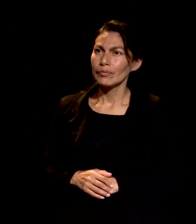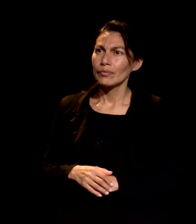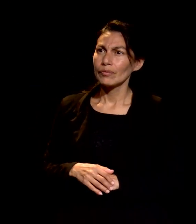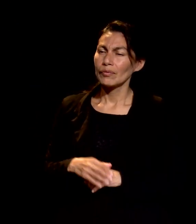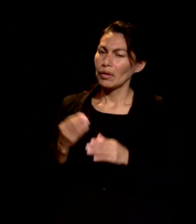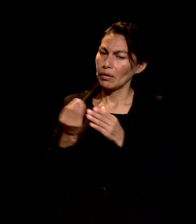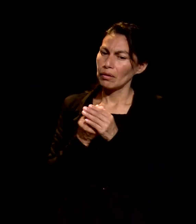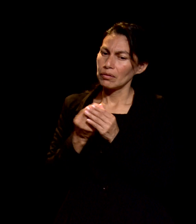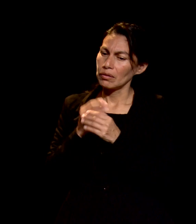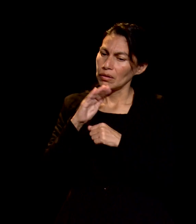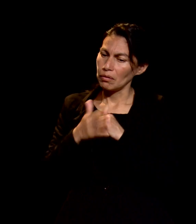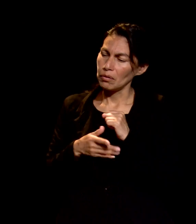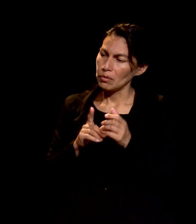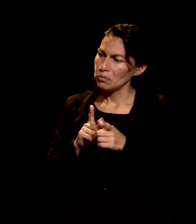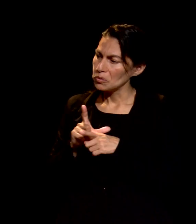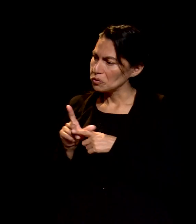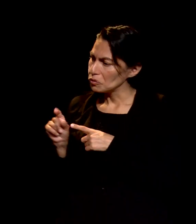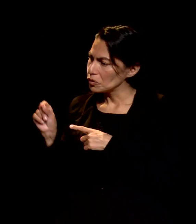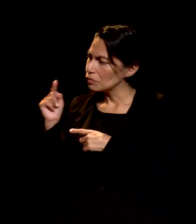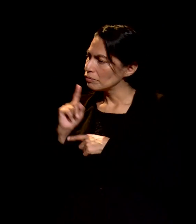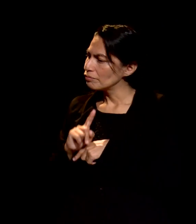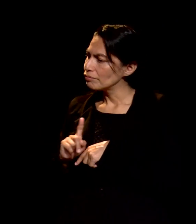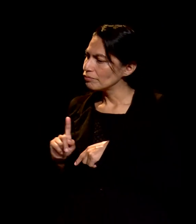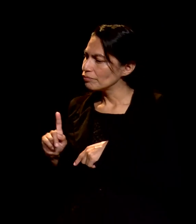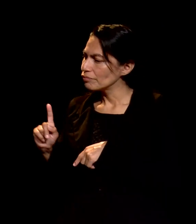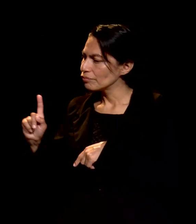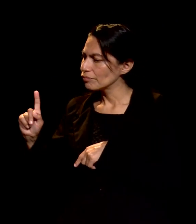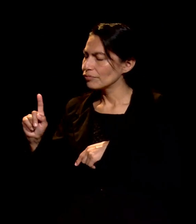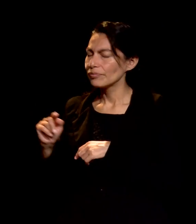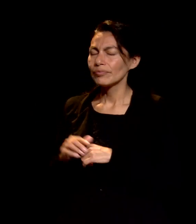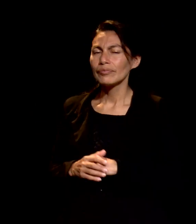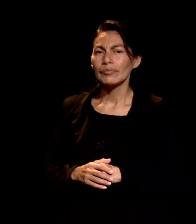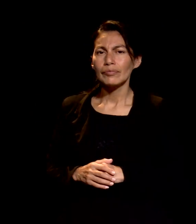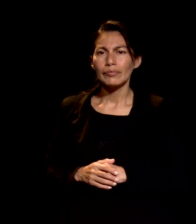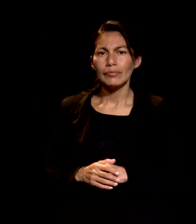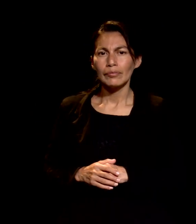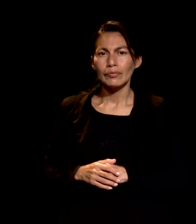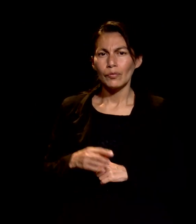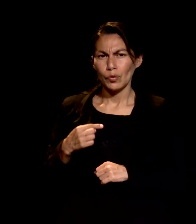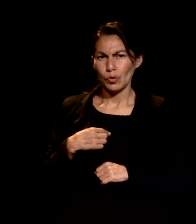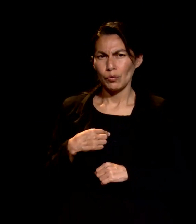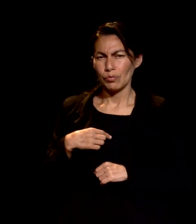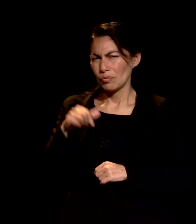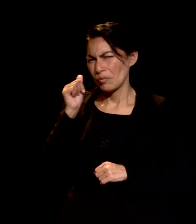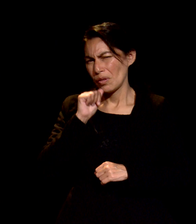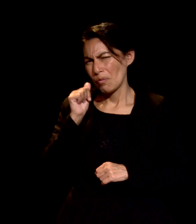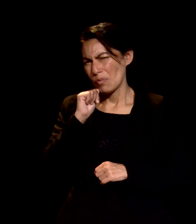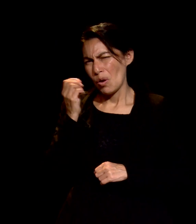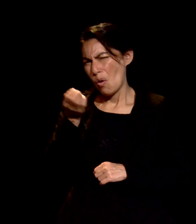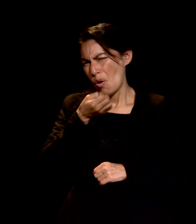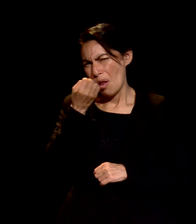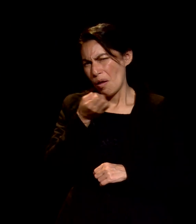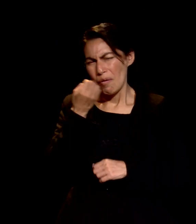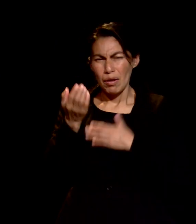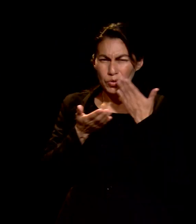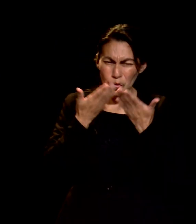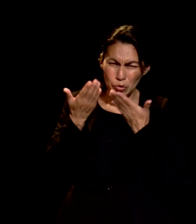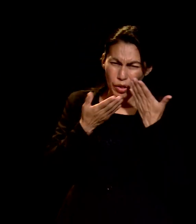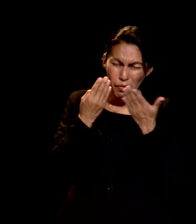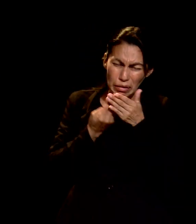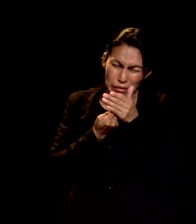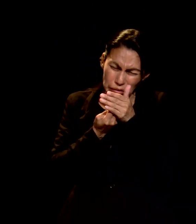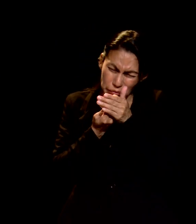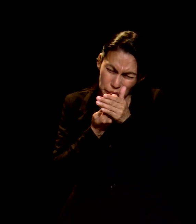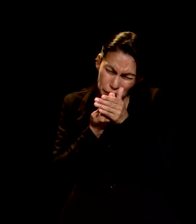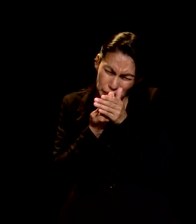Salí de la clase, nos fuimos, yo acostumbraba a tener mi devoción personal